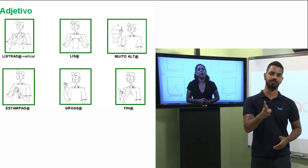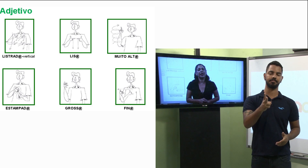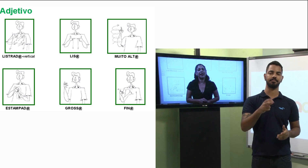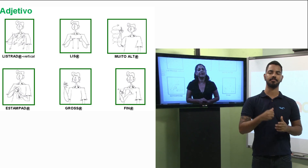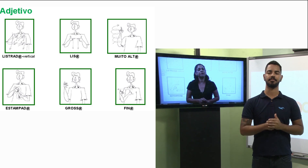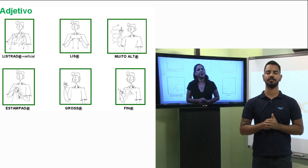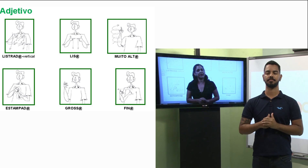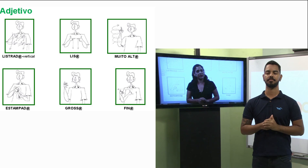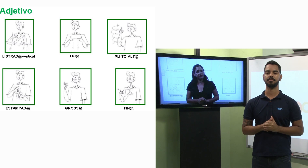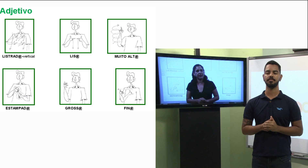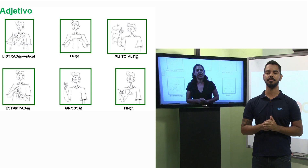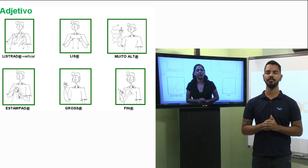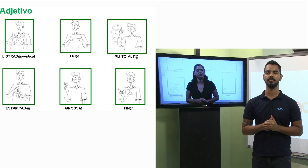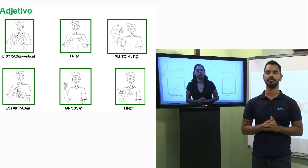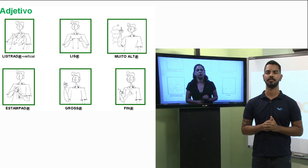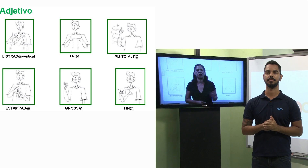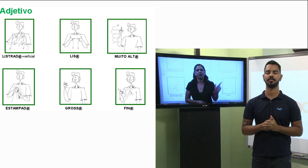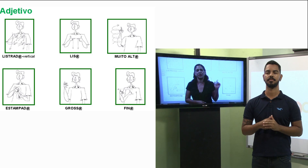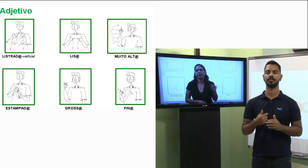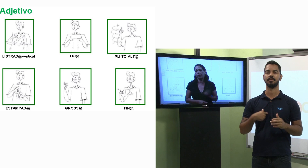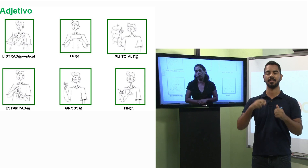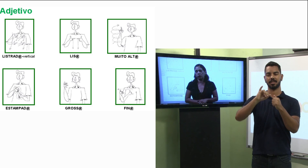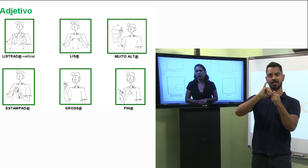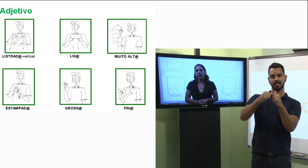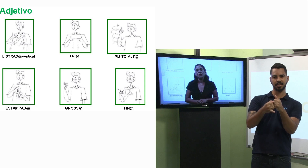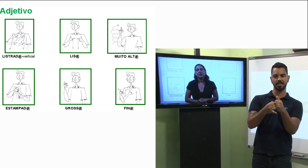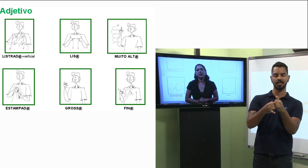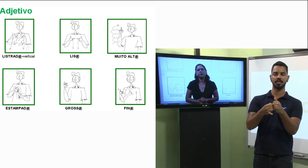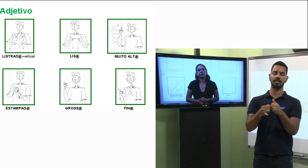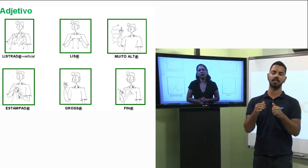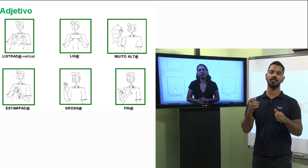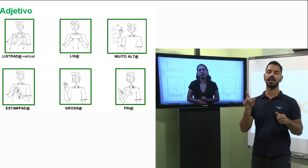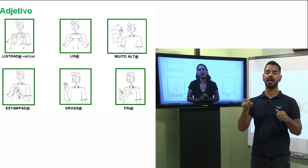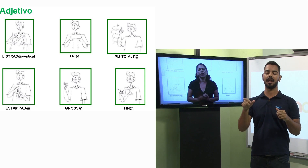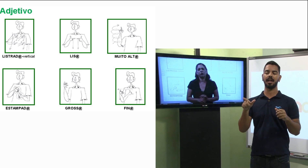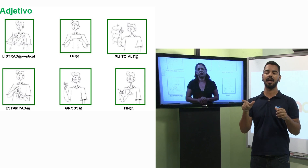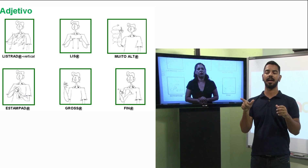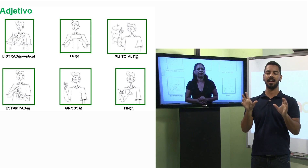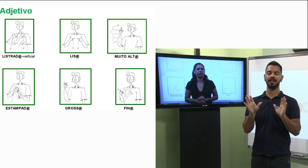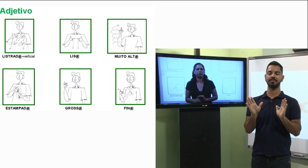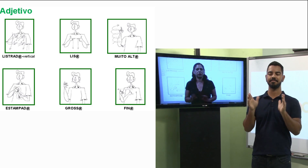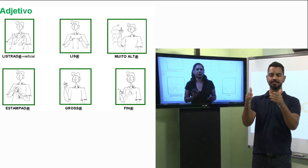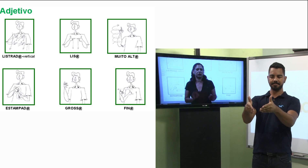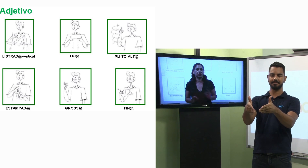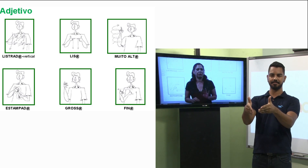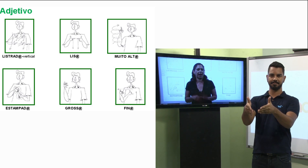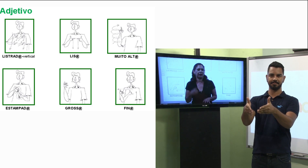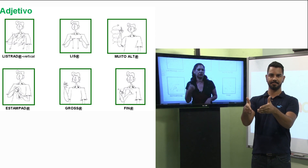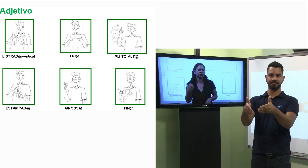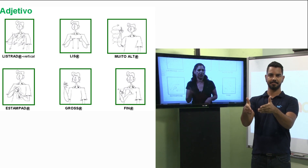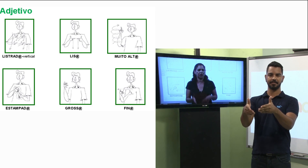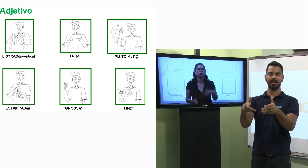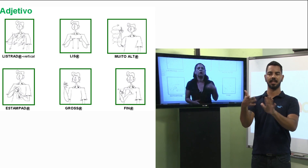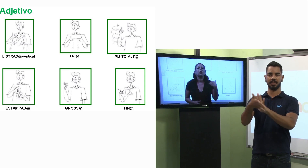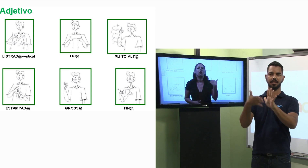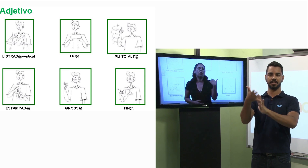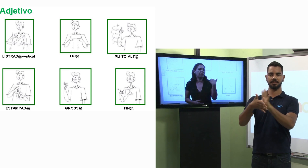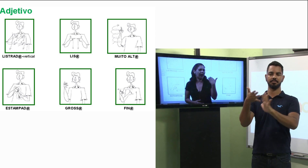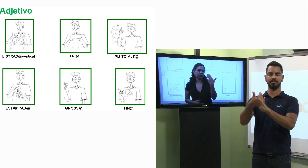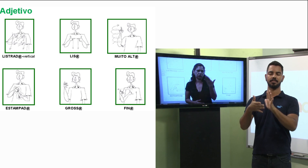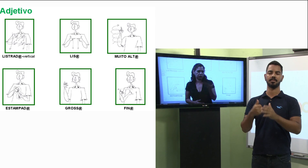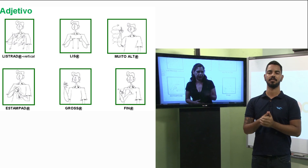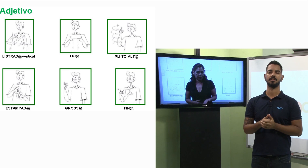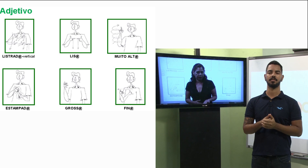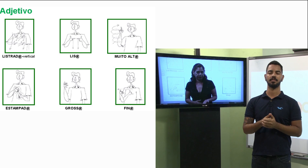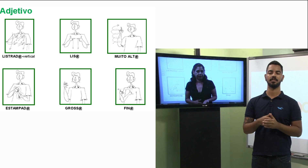que formam uma classe específica na Libras, como já disse há pouco. Sempre estão na forma neutra, não havendo, portanto, nem marca de gênero